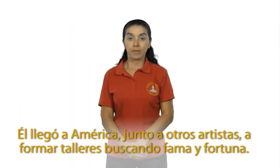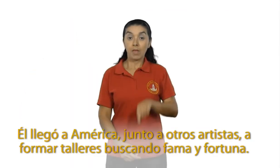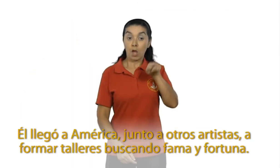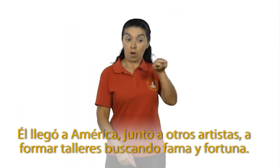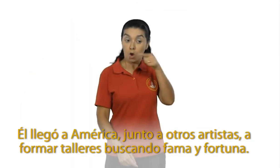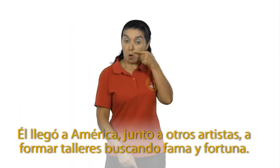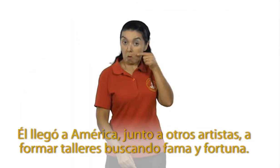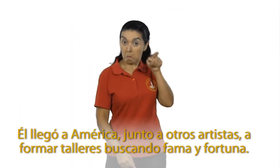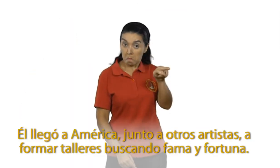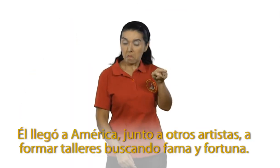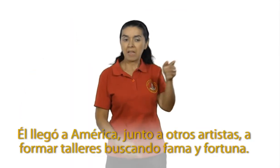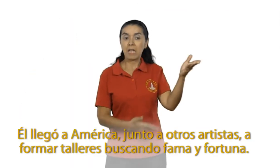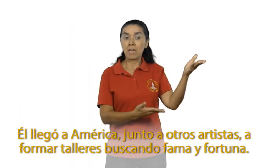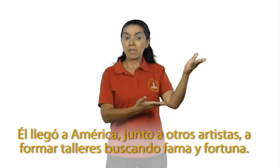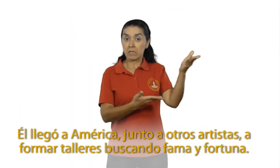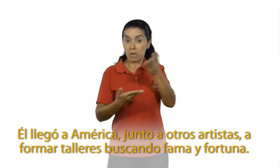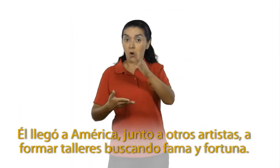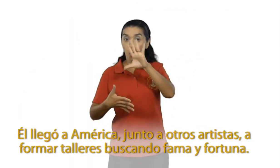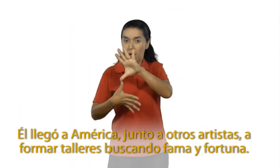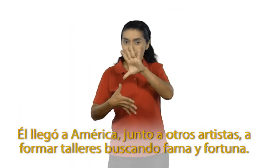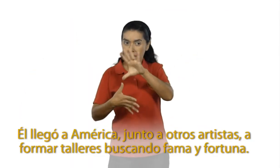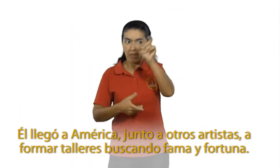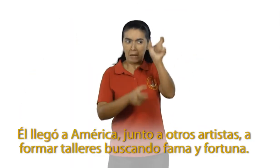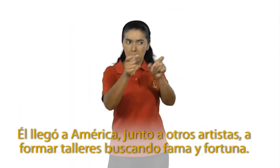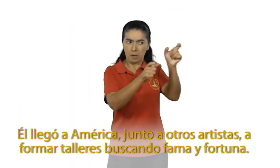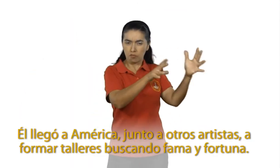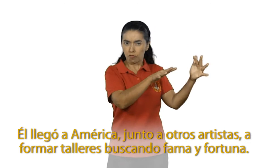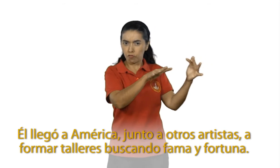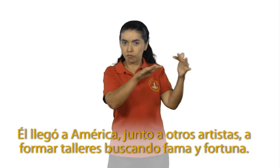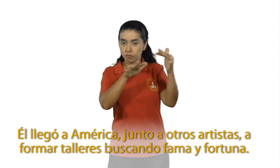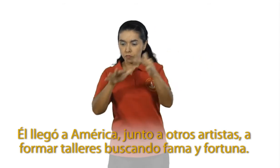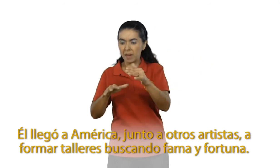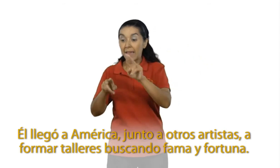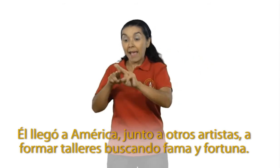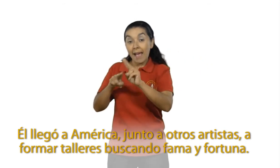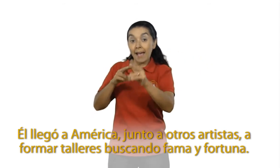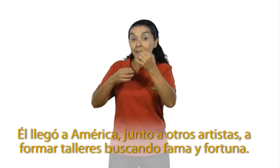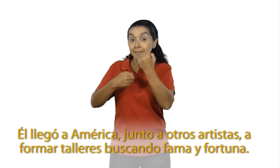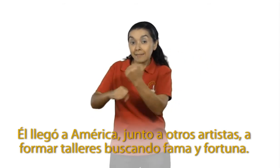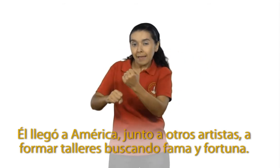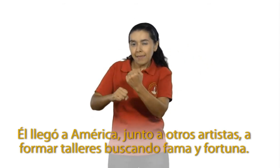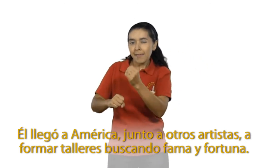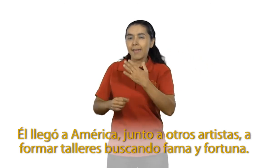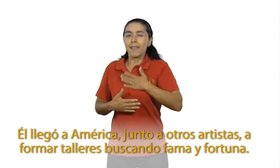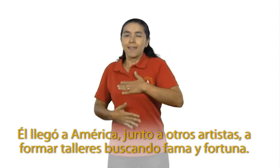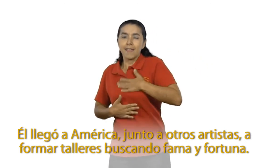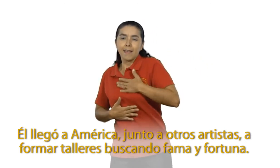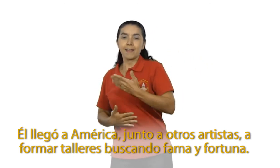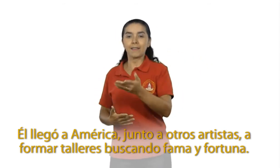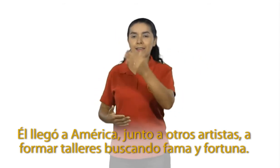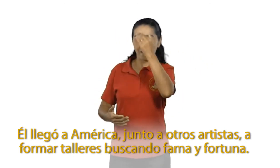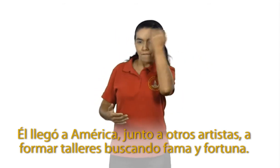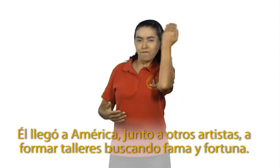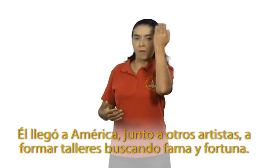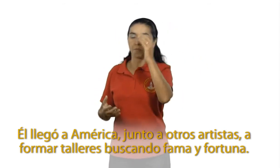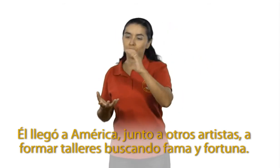Él llegó a América junto a otros artistas a formar talleres buscando fama y fortuna.